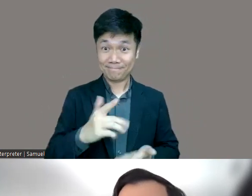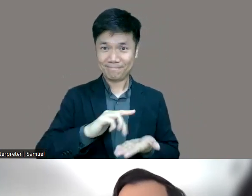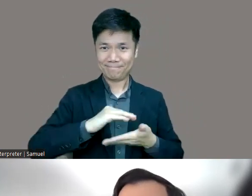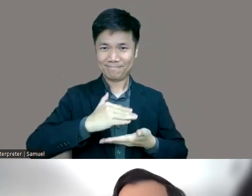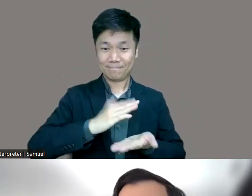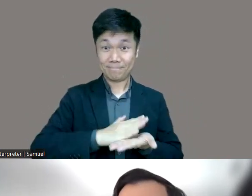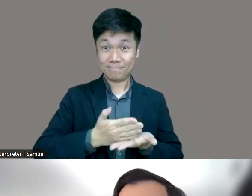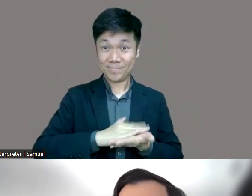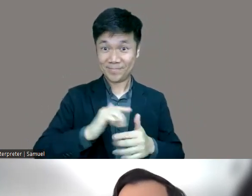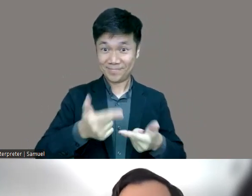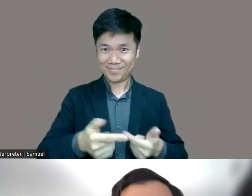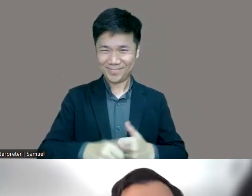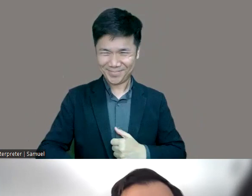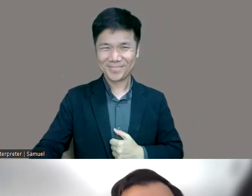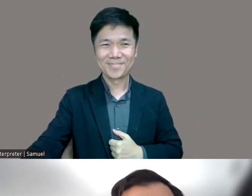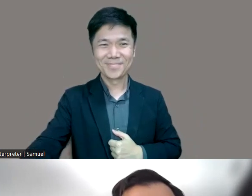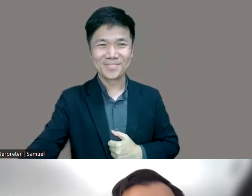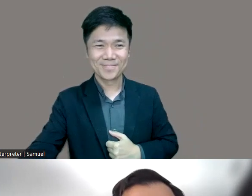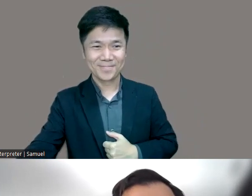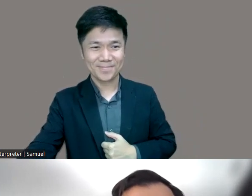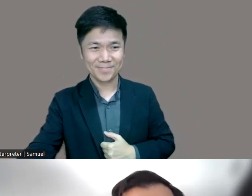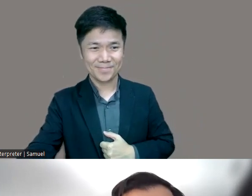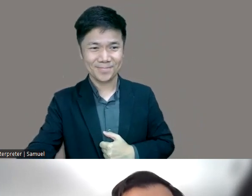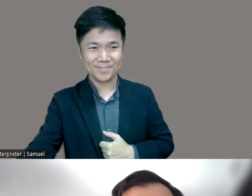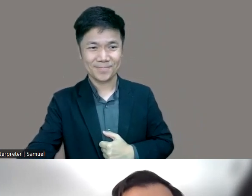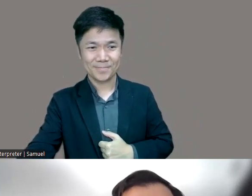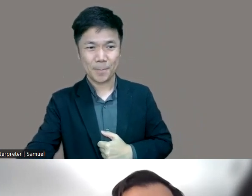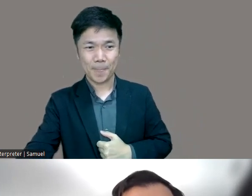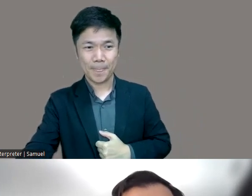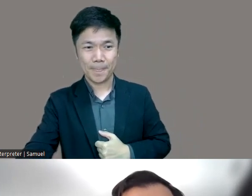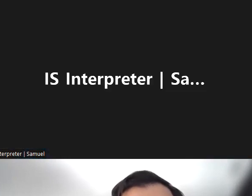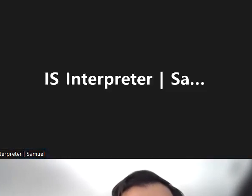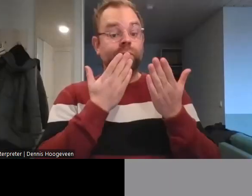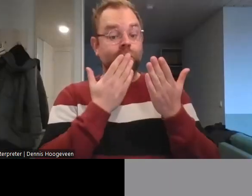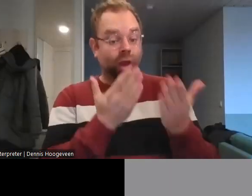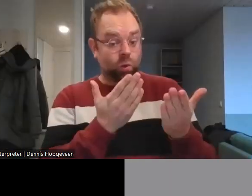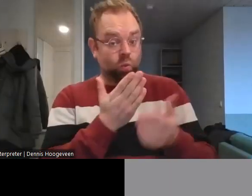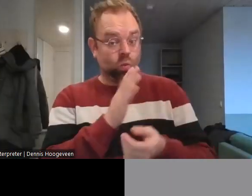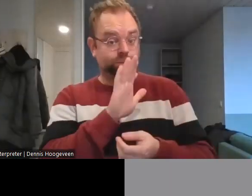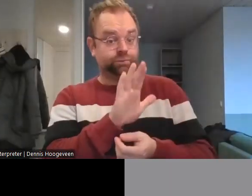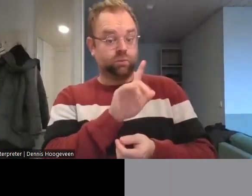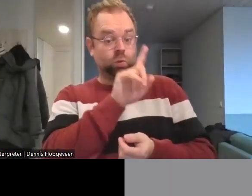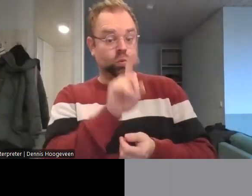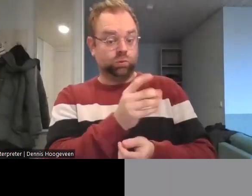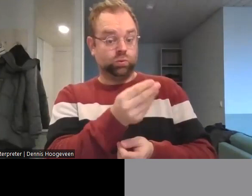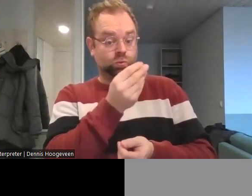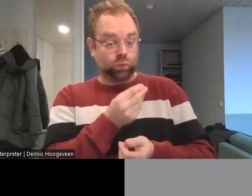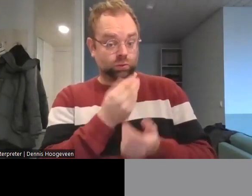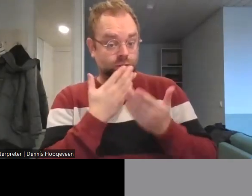Merci, Amel. Merci beaucoup. Je voudrais demander à Elam